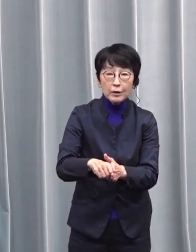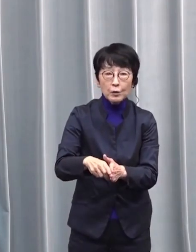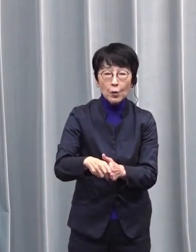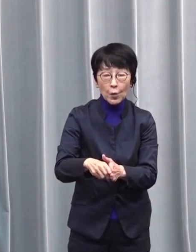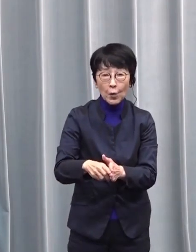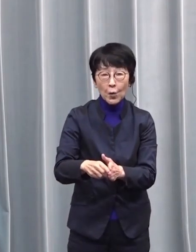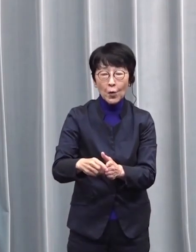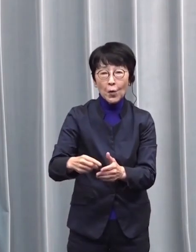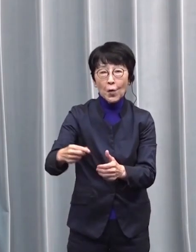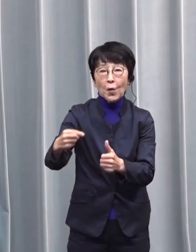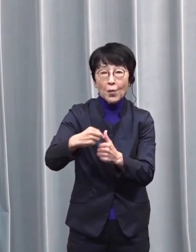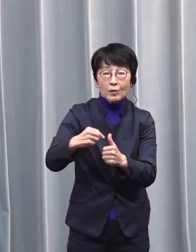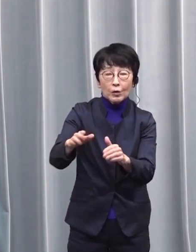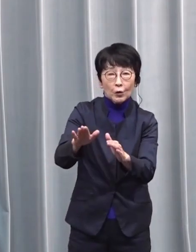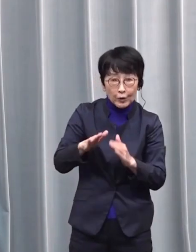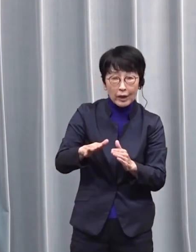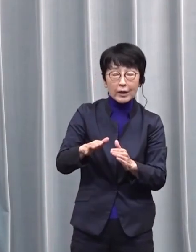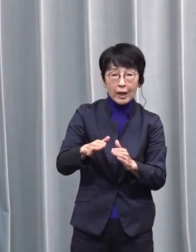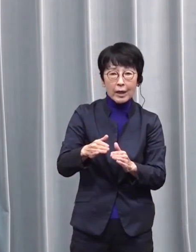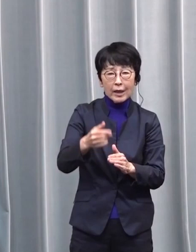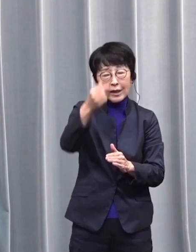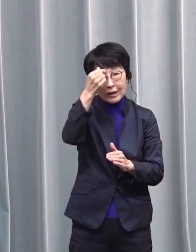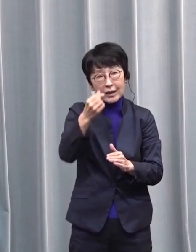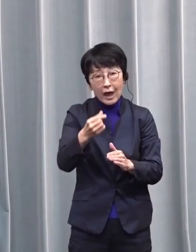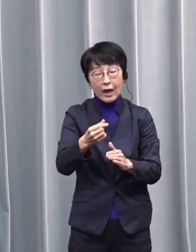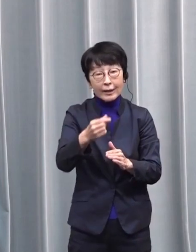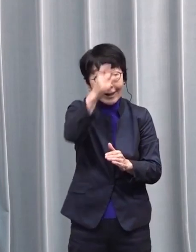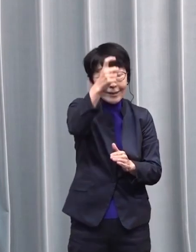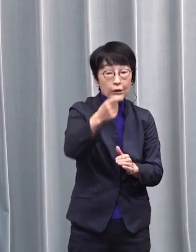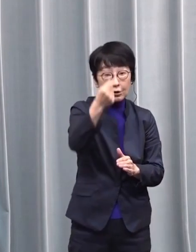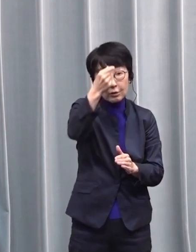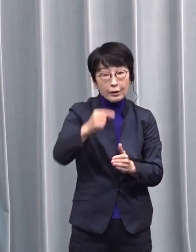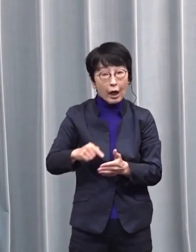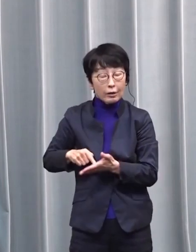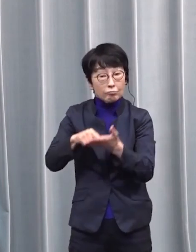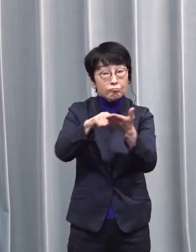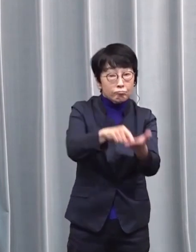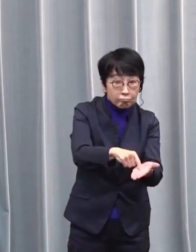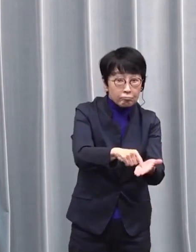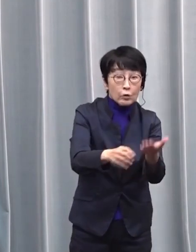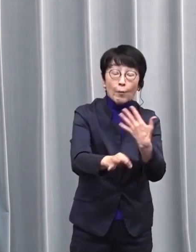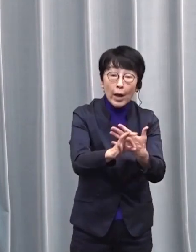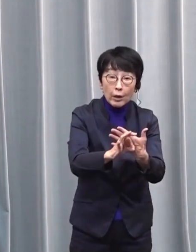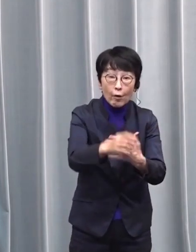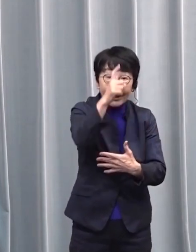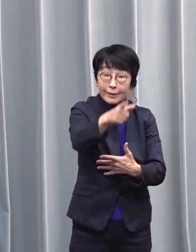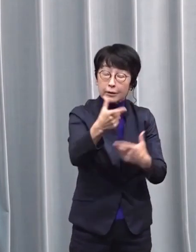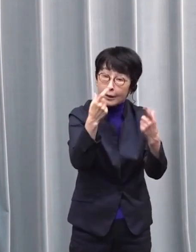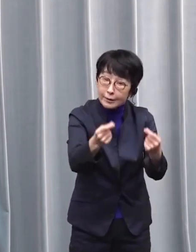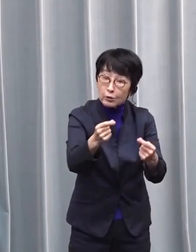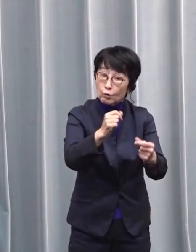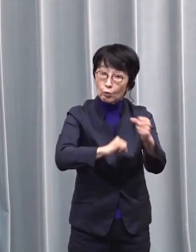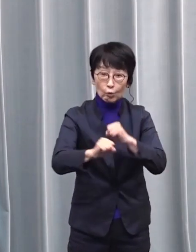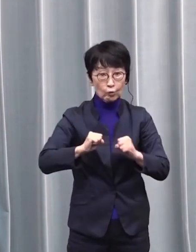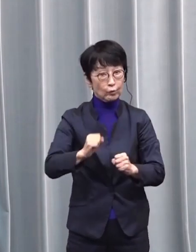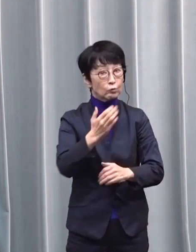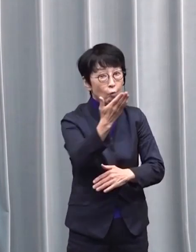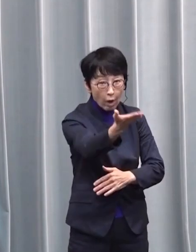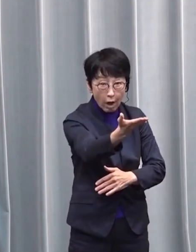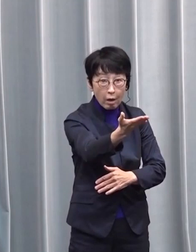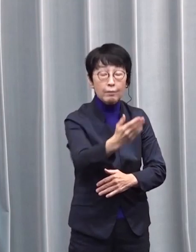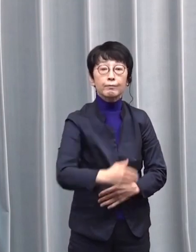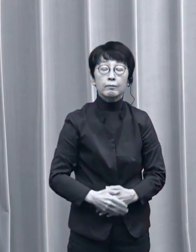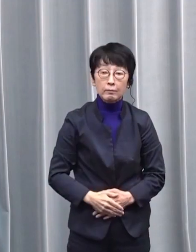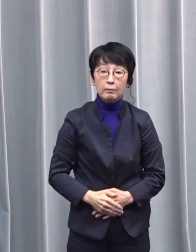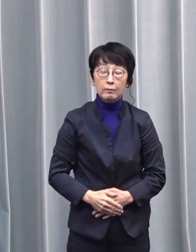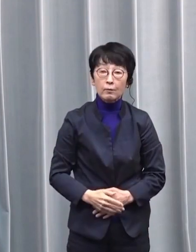害届を出すということであれば、警察としてはしっかり取り組むというおつもりなのか、それからずいぶん前に